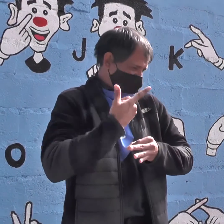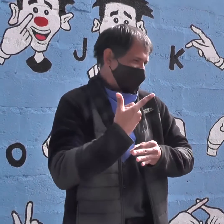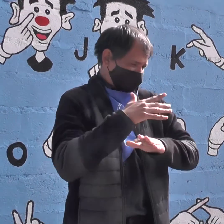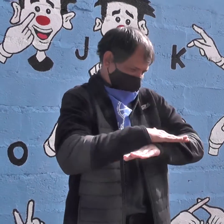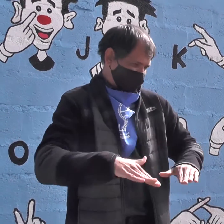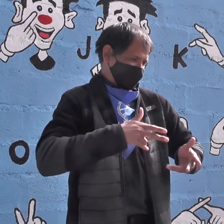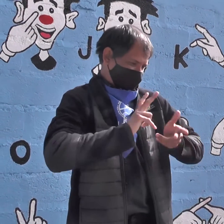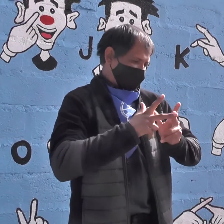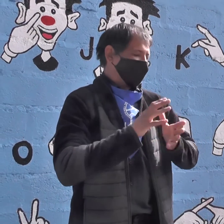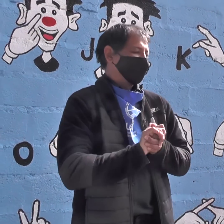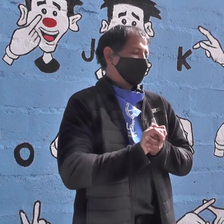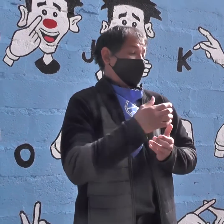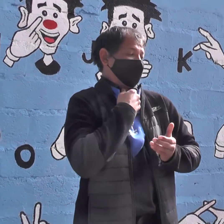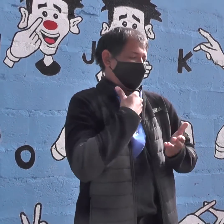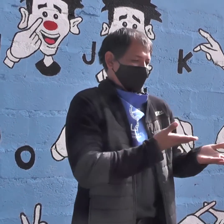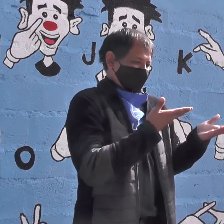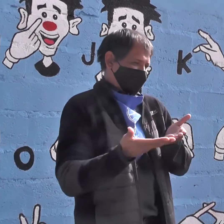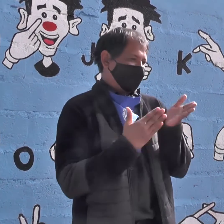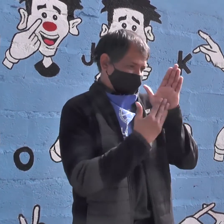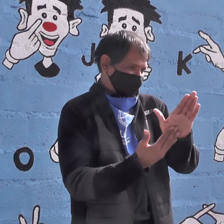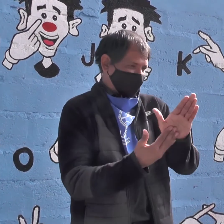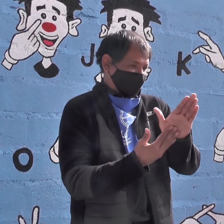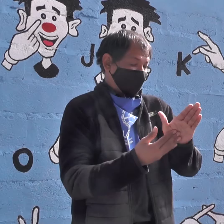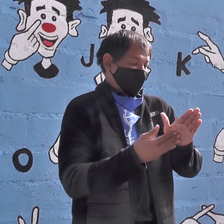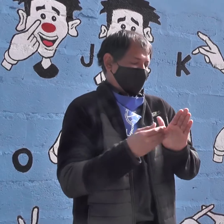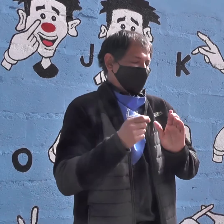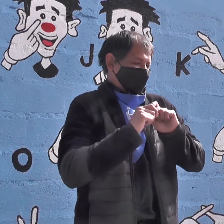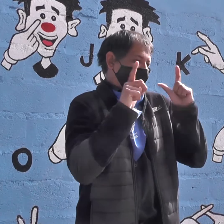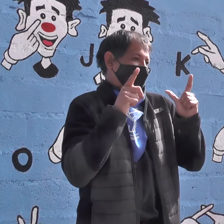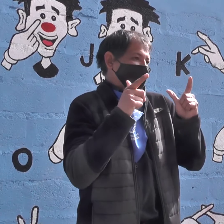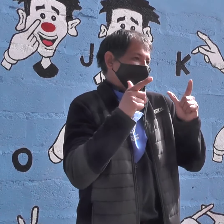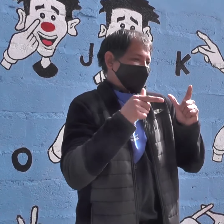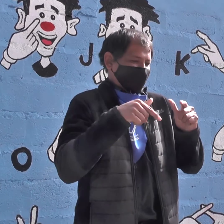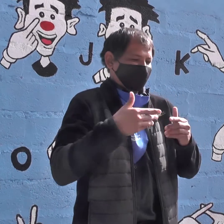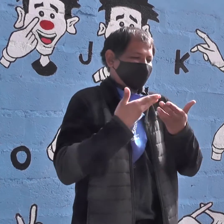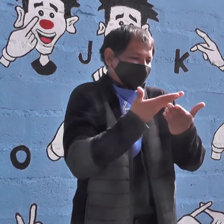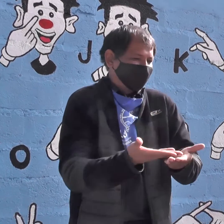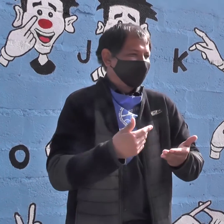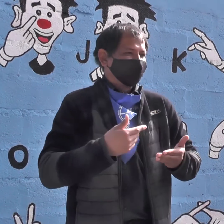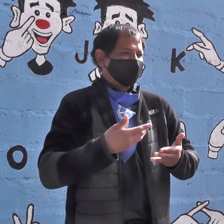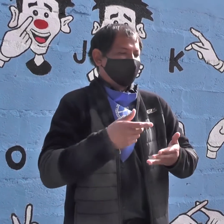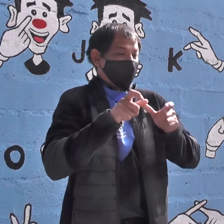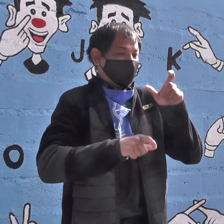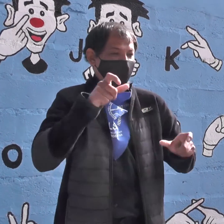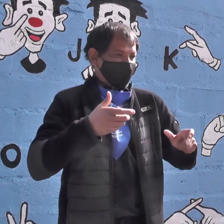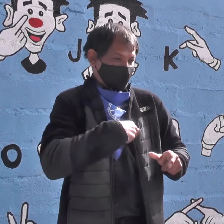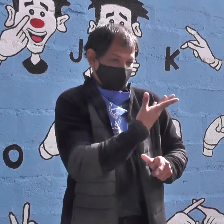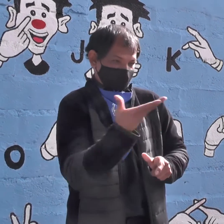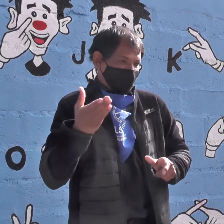generar esta inclusión en la sociedad desde los niños sordos hasta la adolescencia y en adelante, ¿sí?